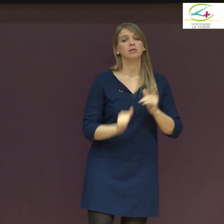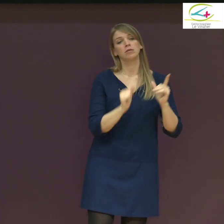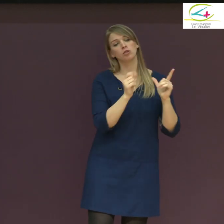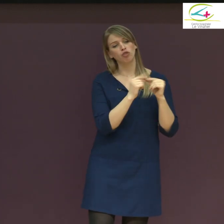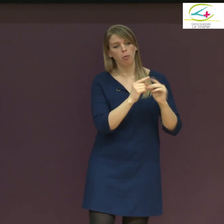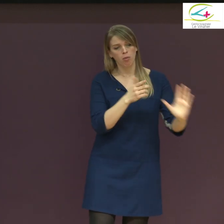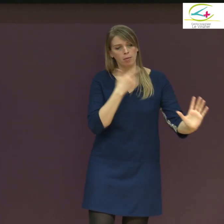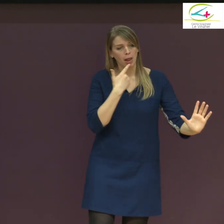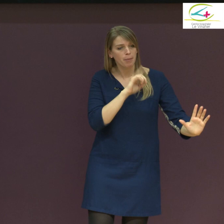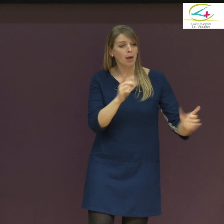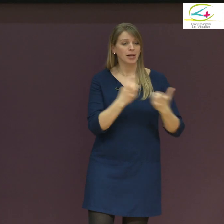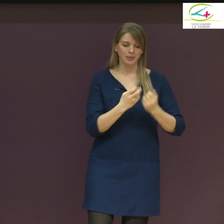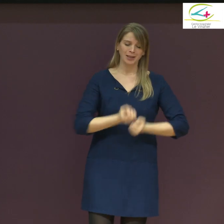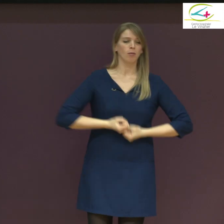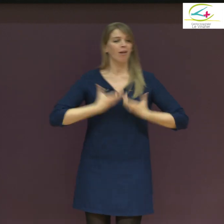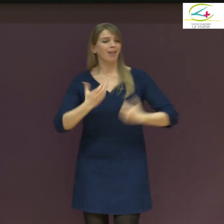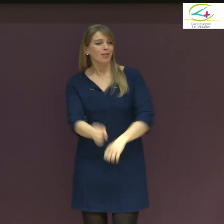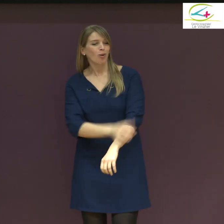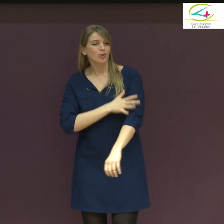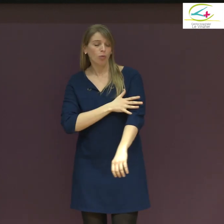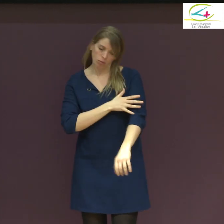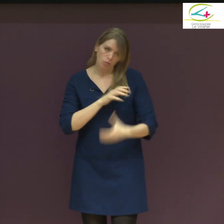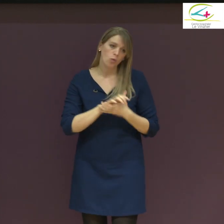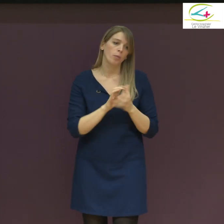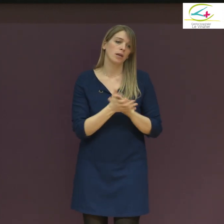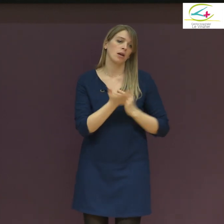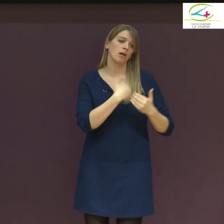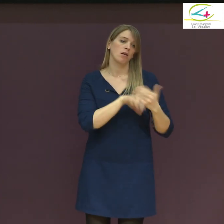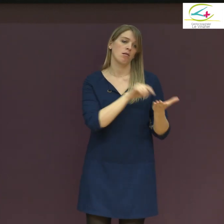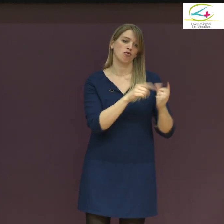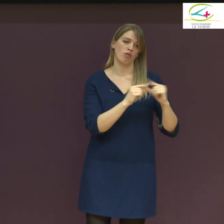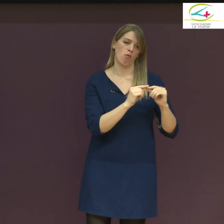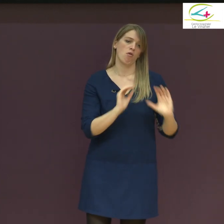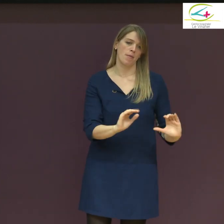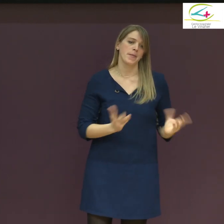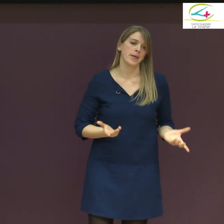n'en parle pas, hein, l'expression des émotions au Japon c'est compliqué, c'est super compliqué.